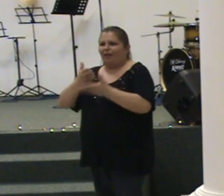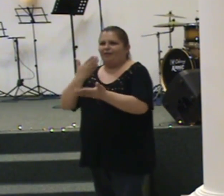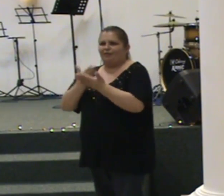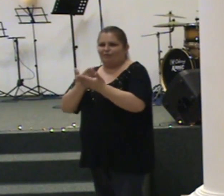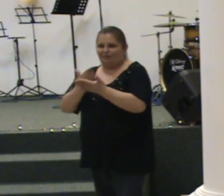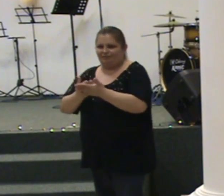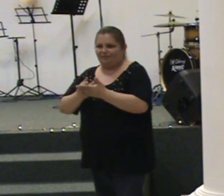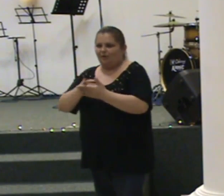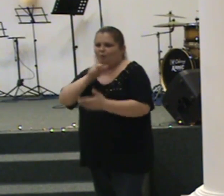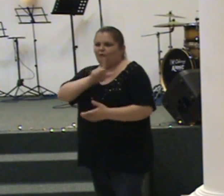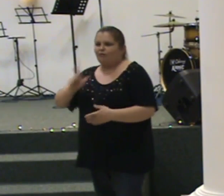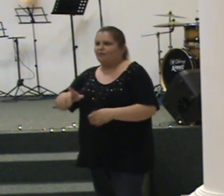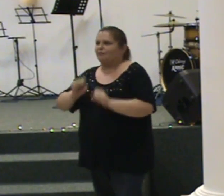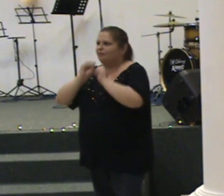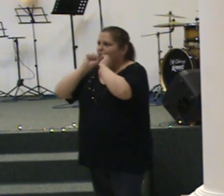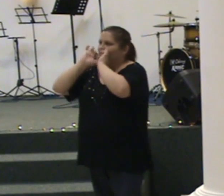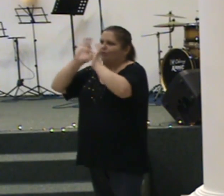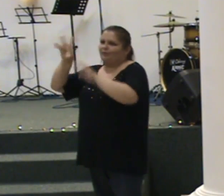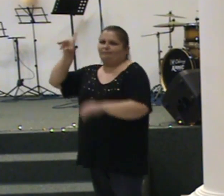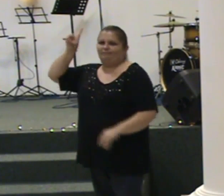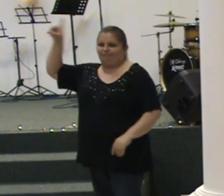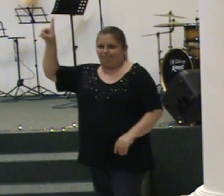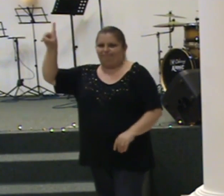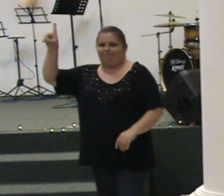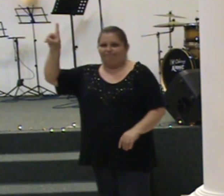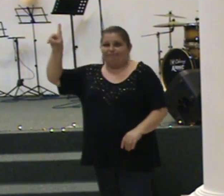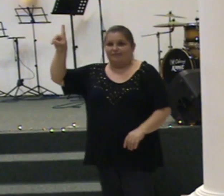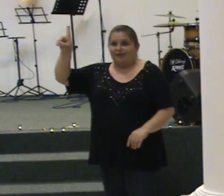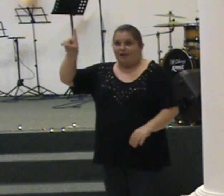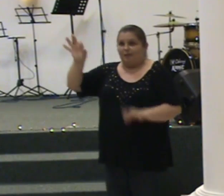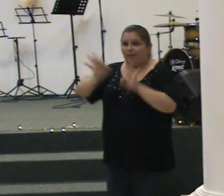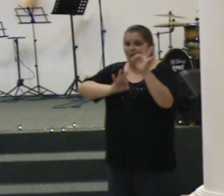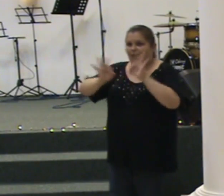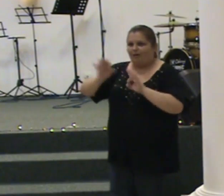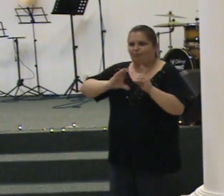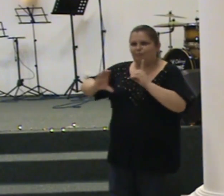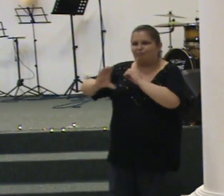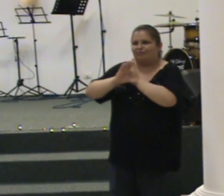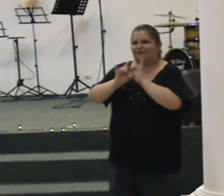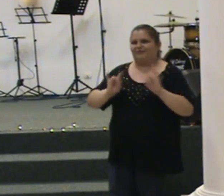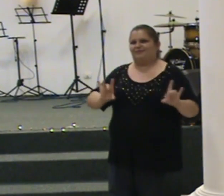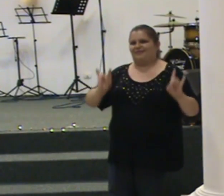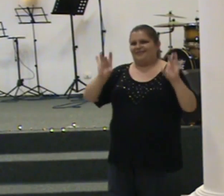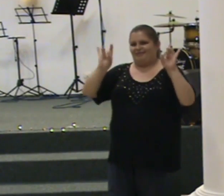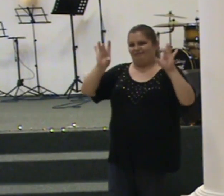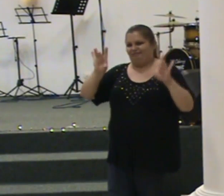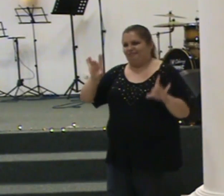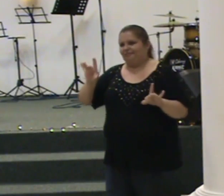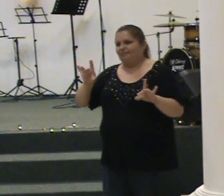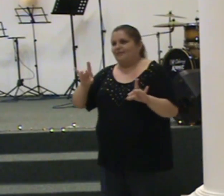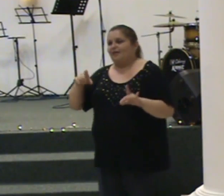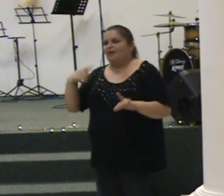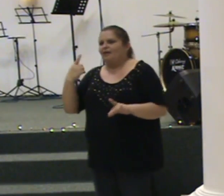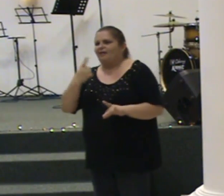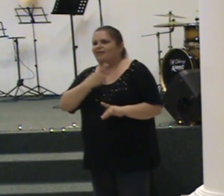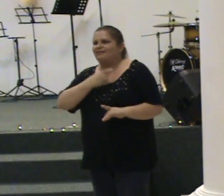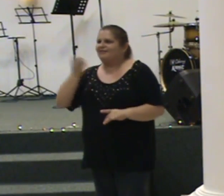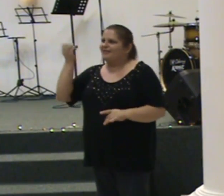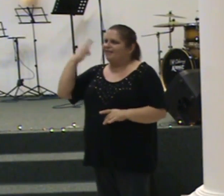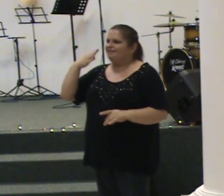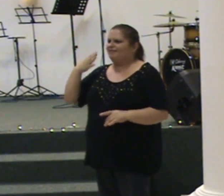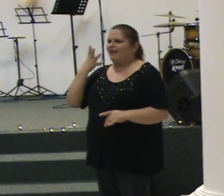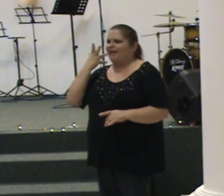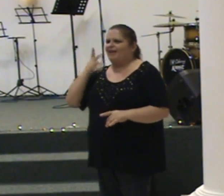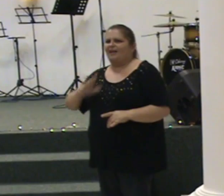né, abençoado por Deus, preparando também um culto para elas. Nós temos essa graça aqui na nossa igreja de que as